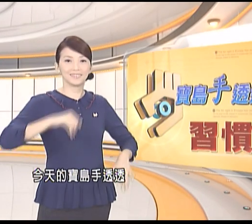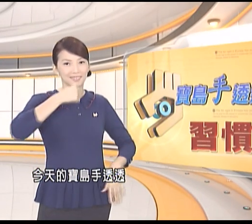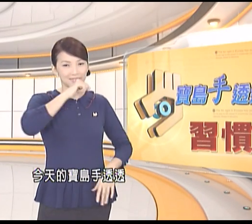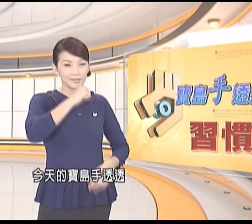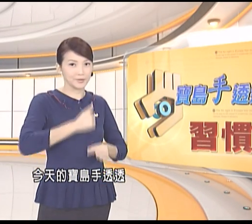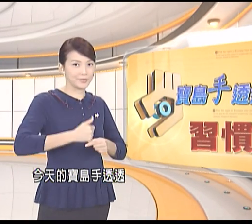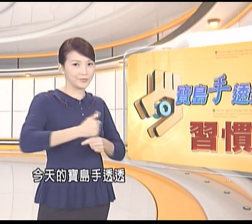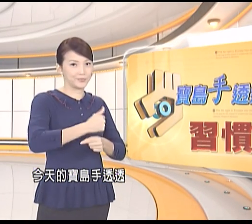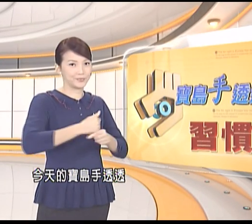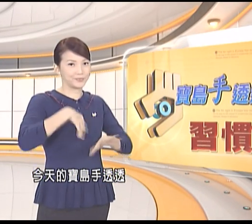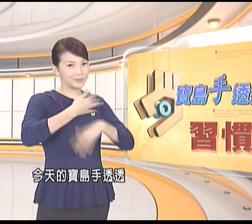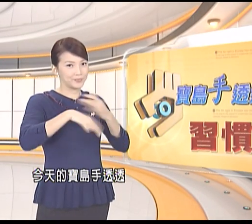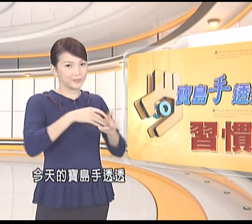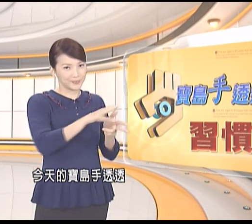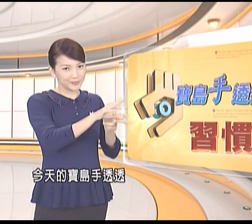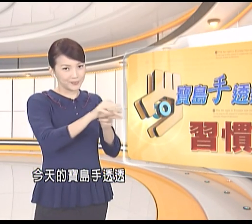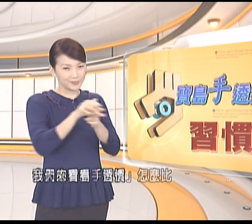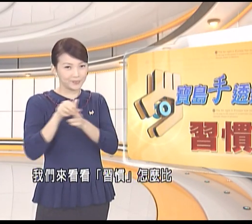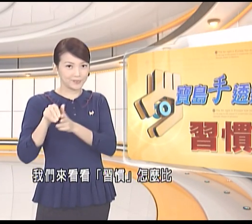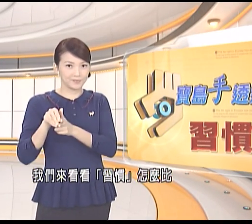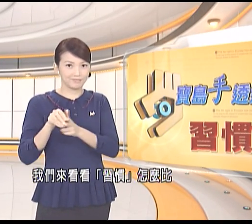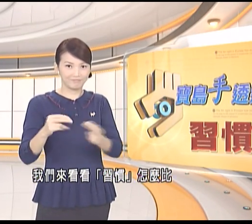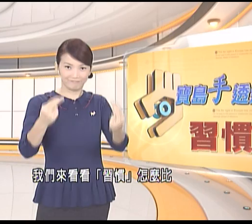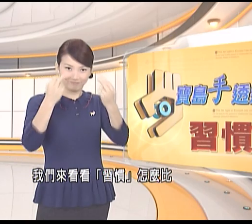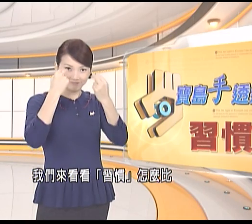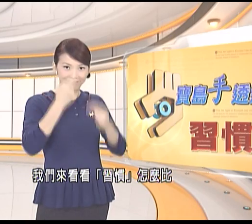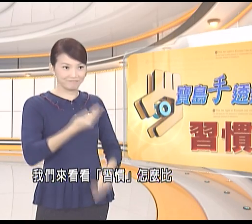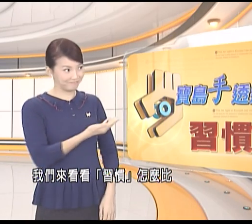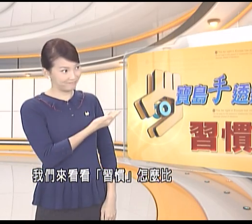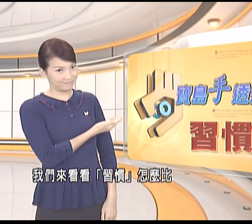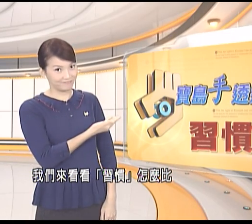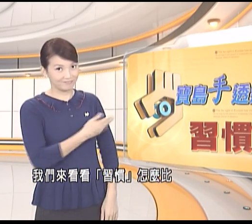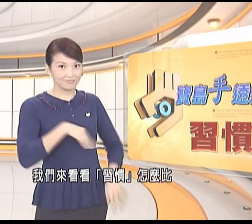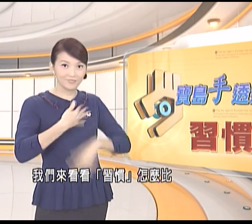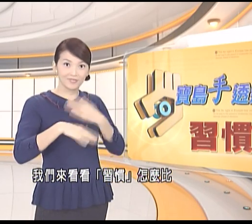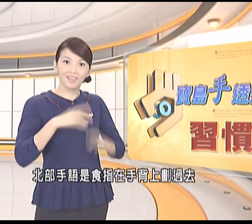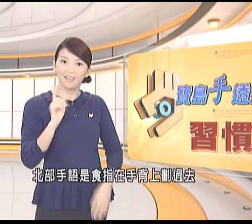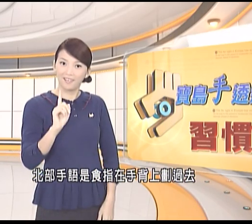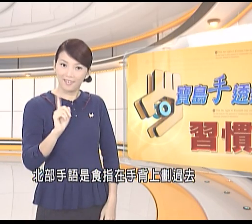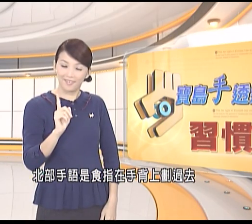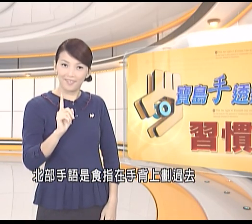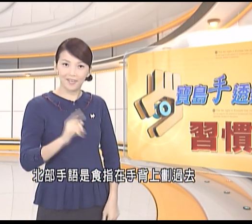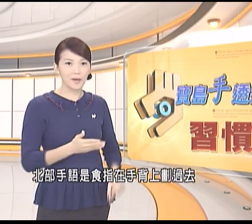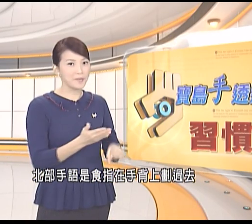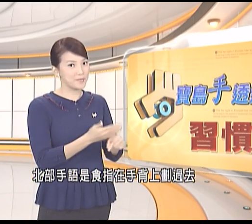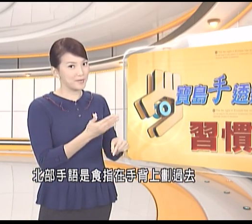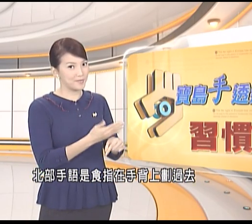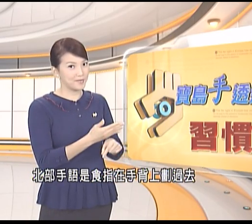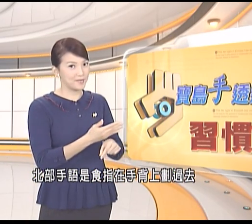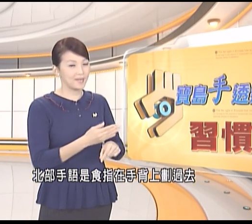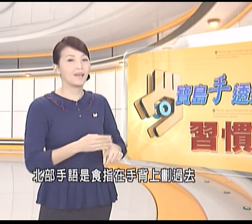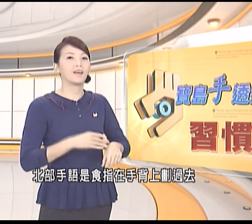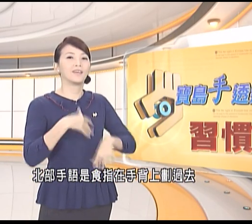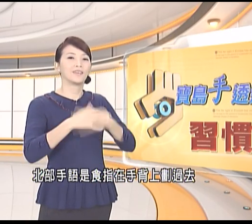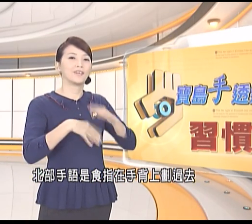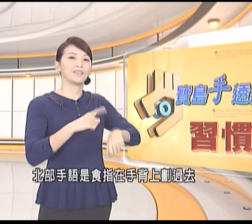今天的宝岛手透透，我们来看看习惯怎么比。北部手语是食指在手背上画过